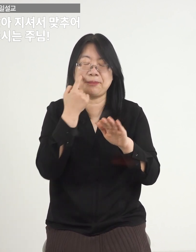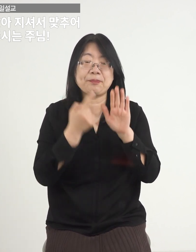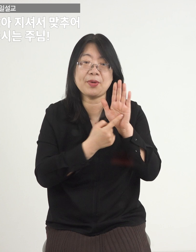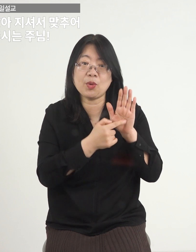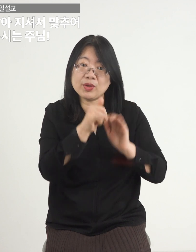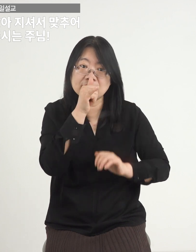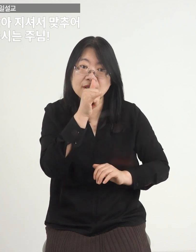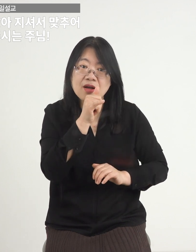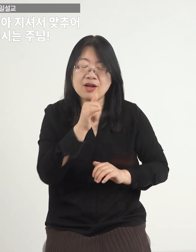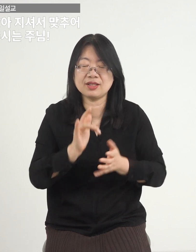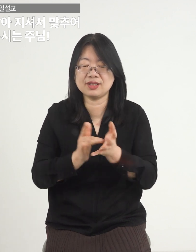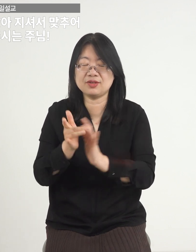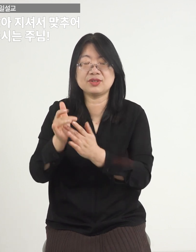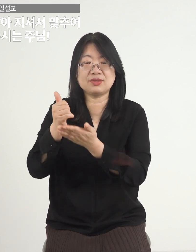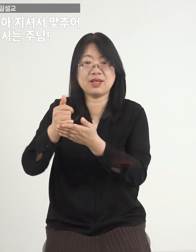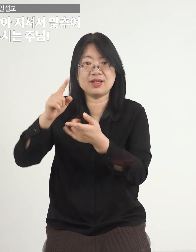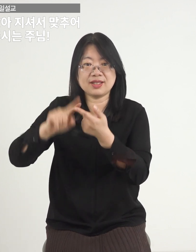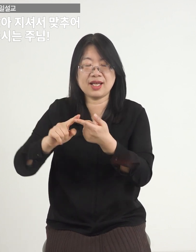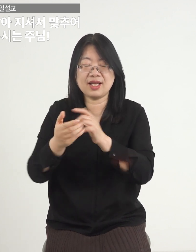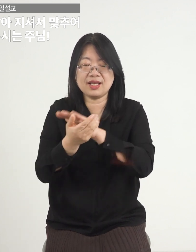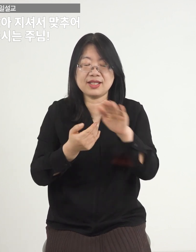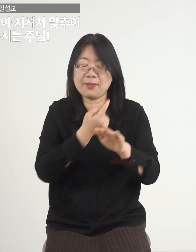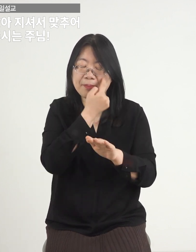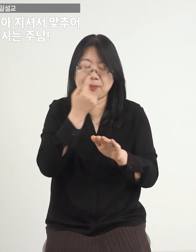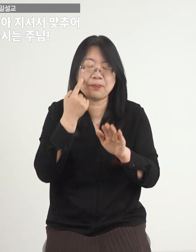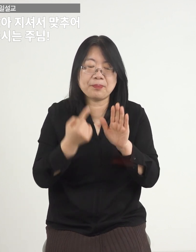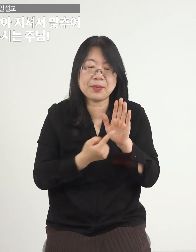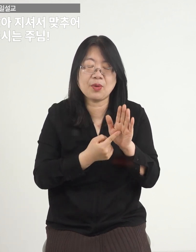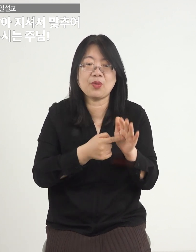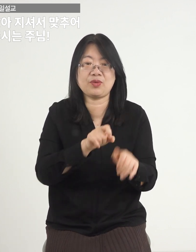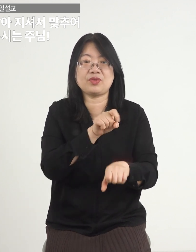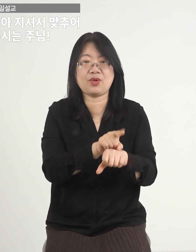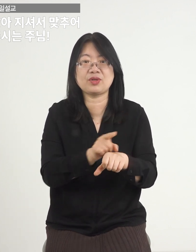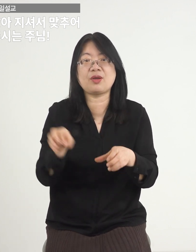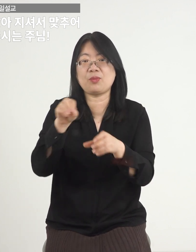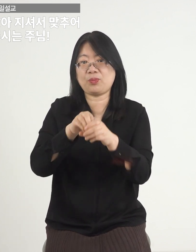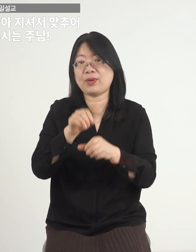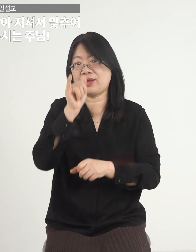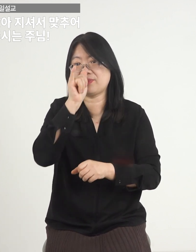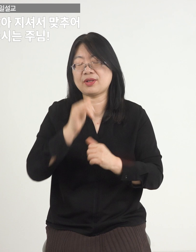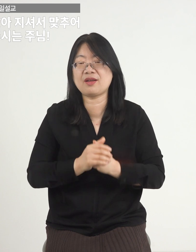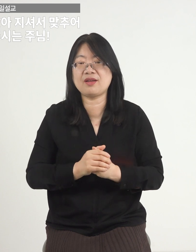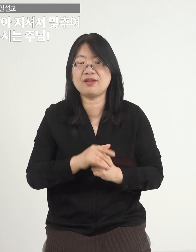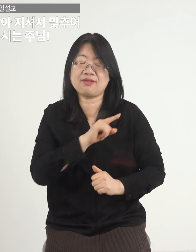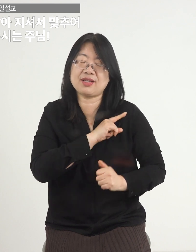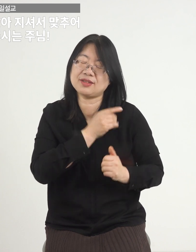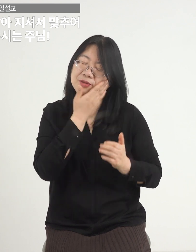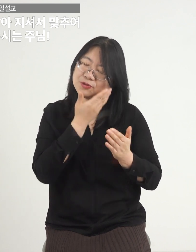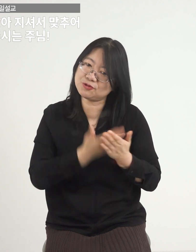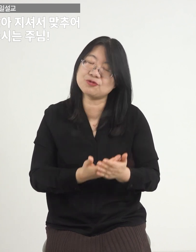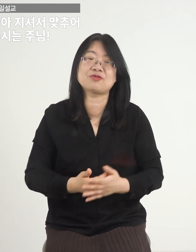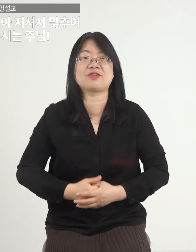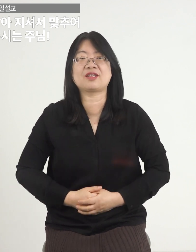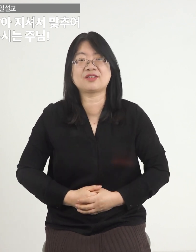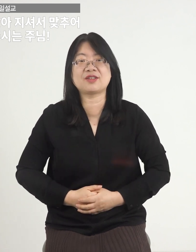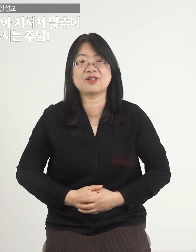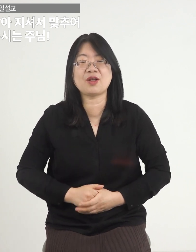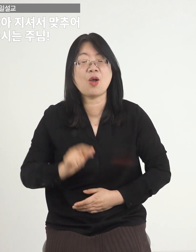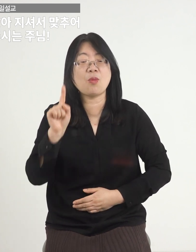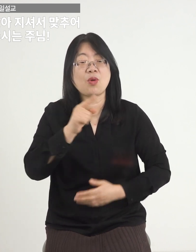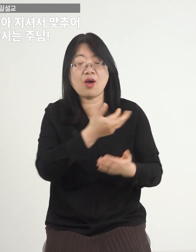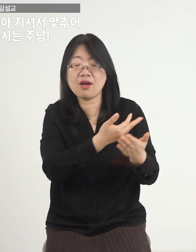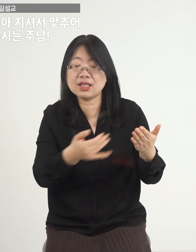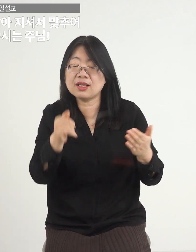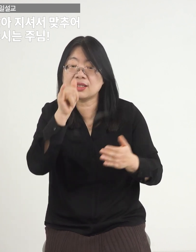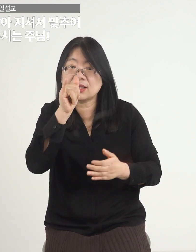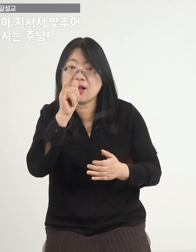있습니까? 그리스도의 예표적 성격이 담아져 있어요. 가장 중요한 것은 무엇이